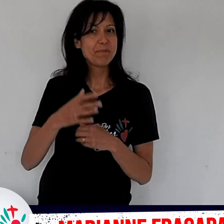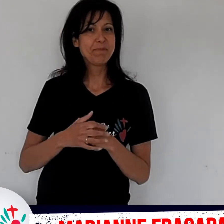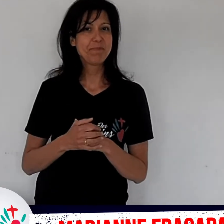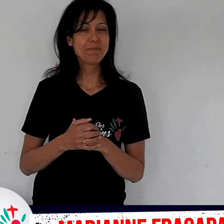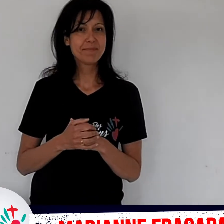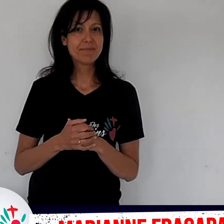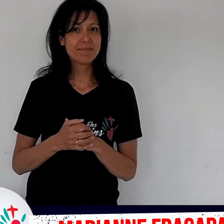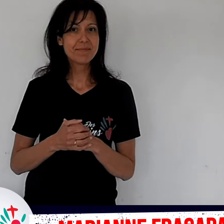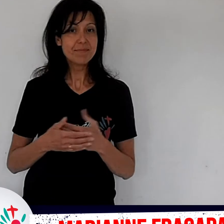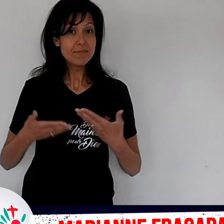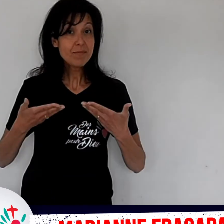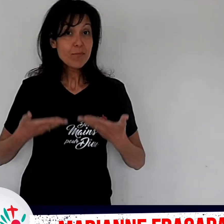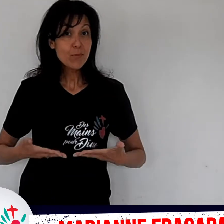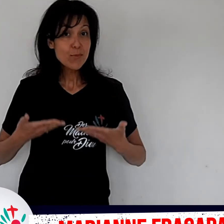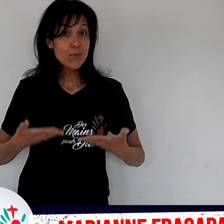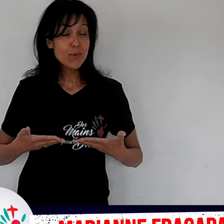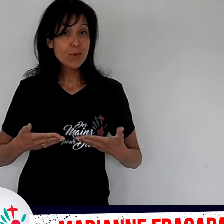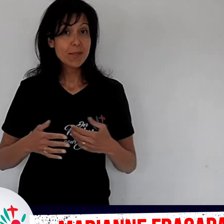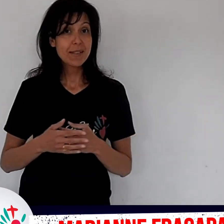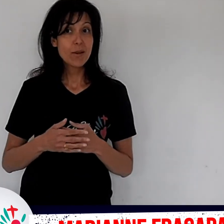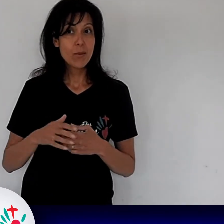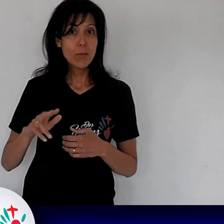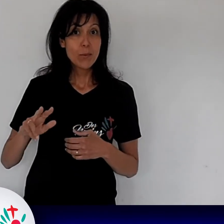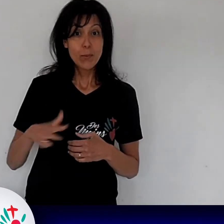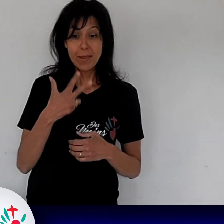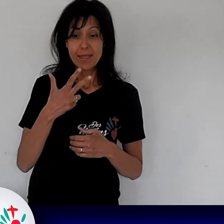C'est notre 8e culte.